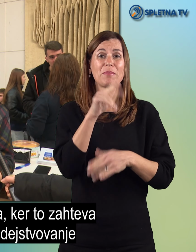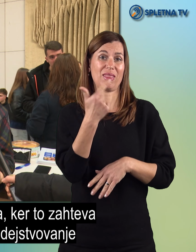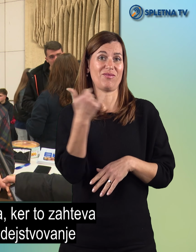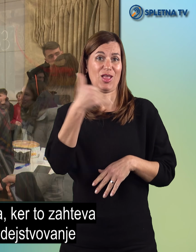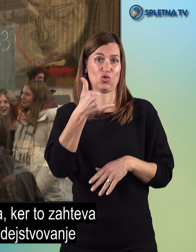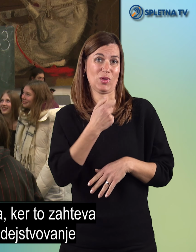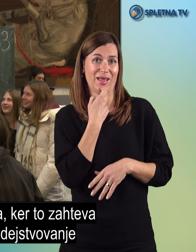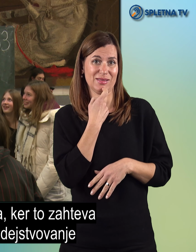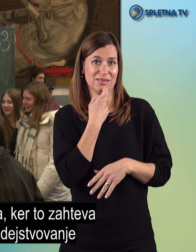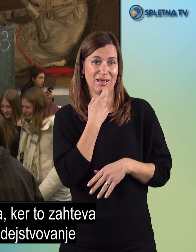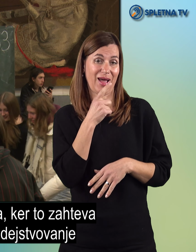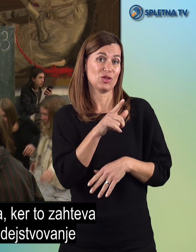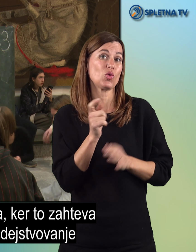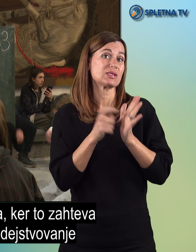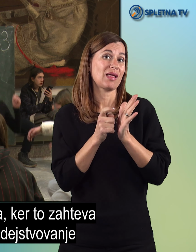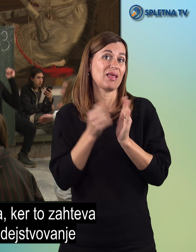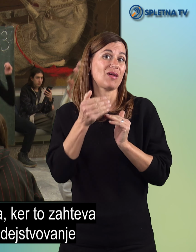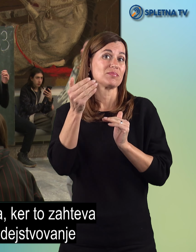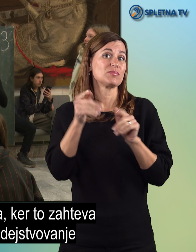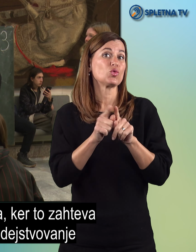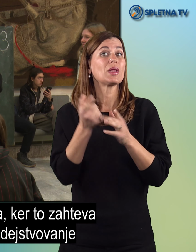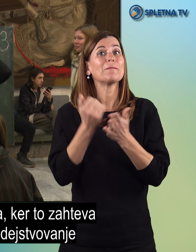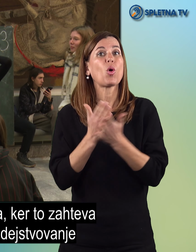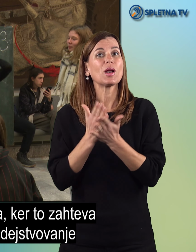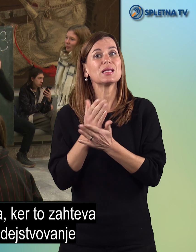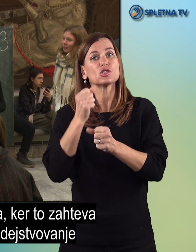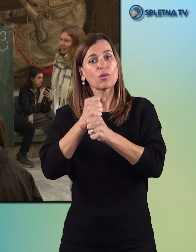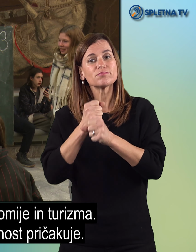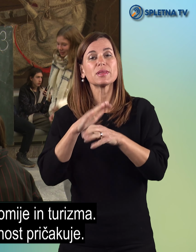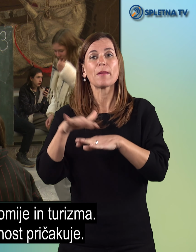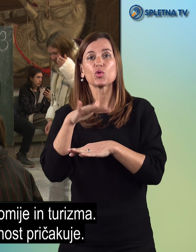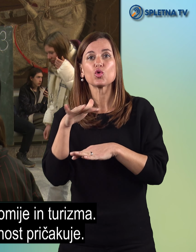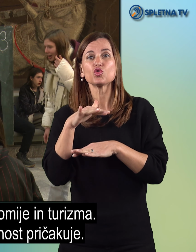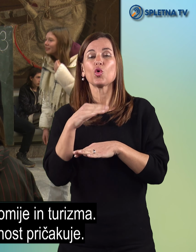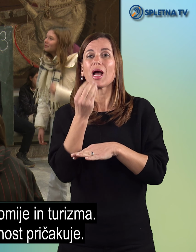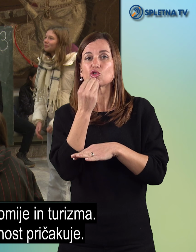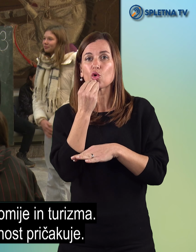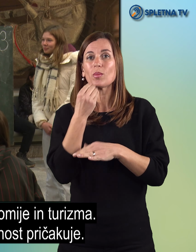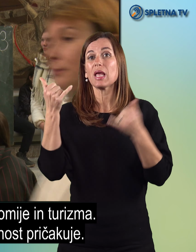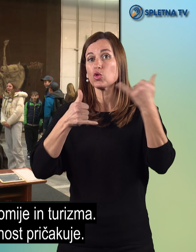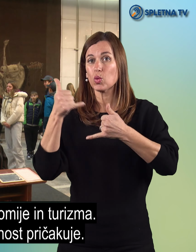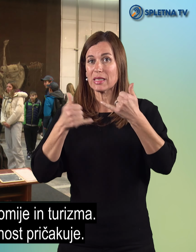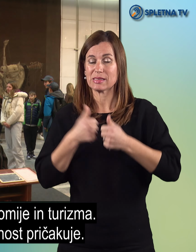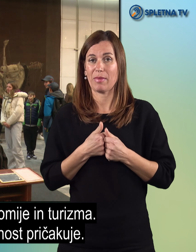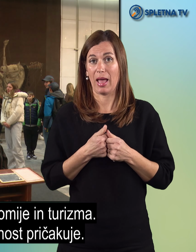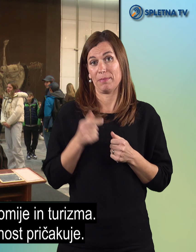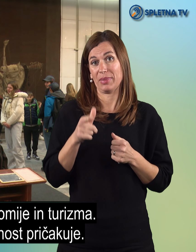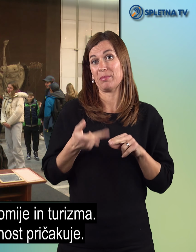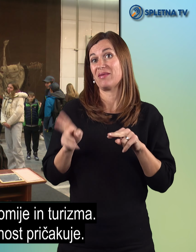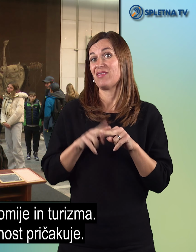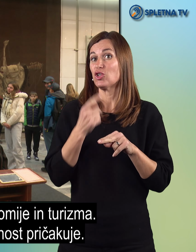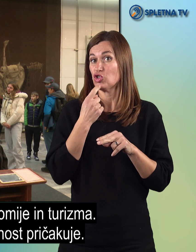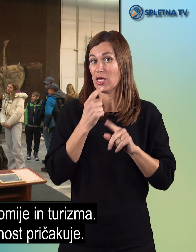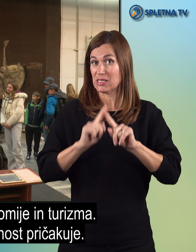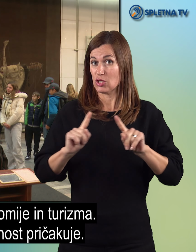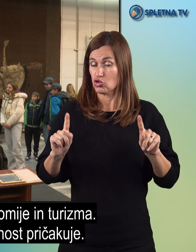ima 2 tuja jezika, ker to zahteva potem poklicno udejstvovanje na področju gastronomije in turizma in tam